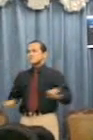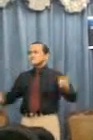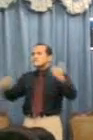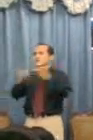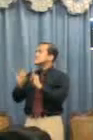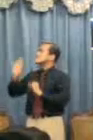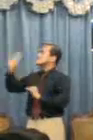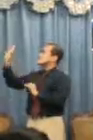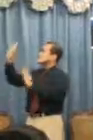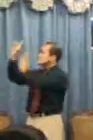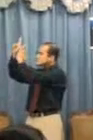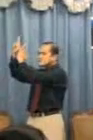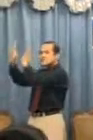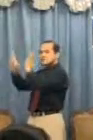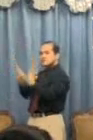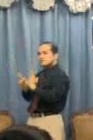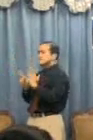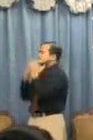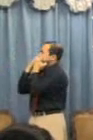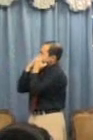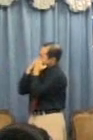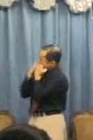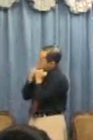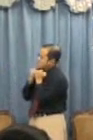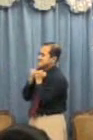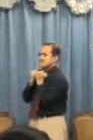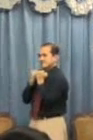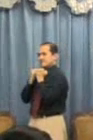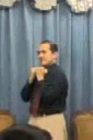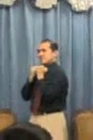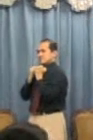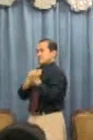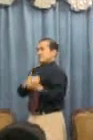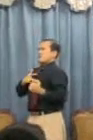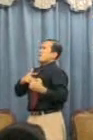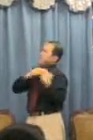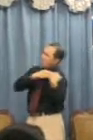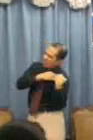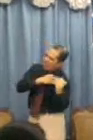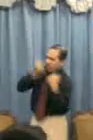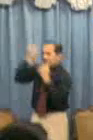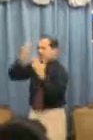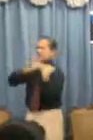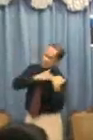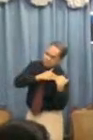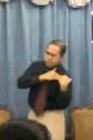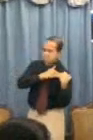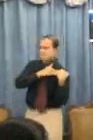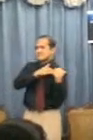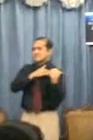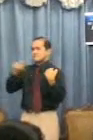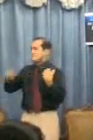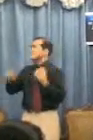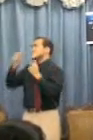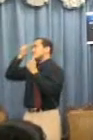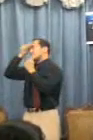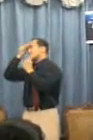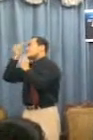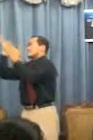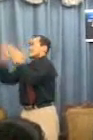natin. So, ang ibig sabihin ng nalulugod? Sabihin dito, pahirap sa atin. Halimbawa, kapag tumadalo tayo sa mga pagpulong tulad